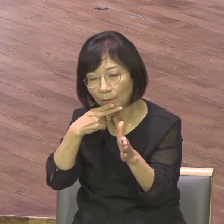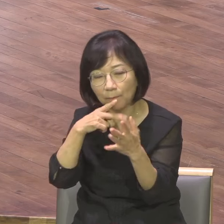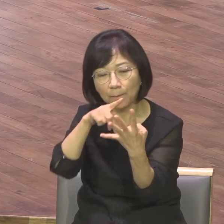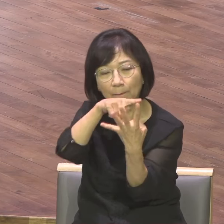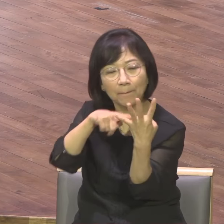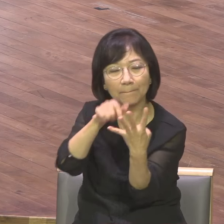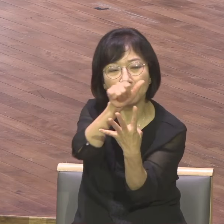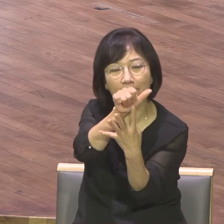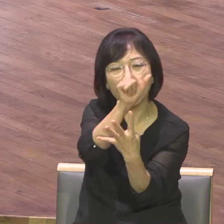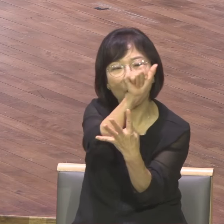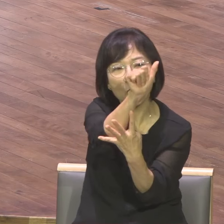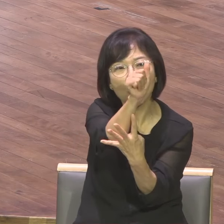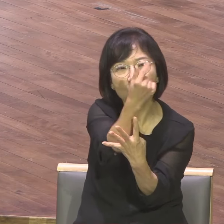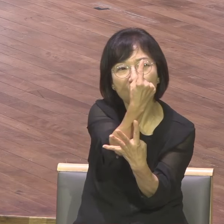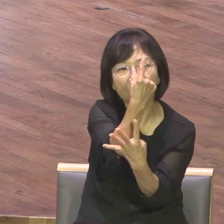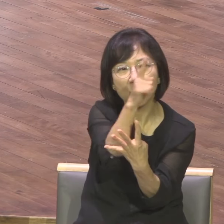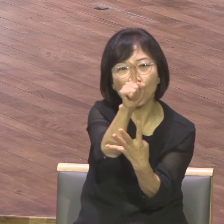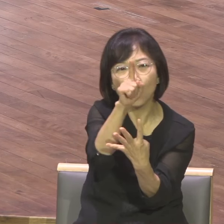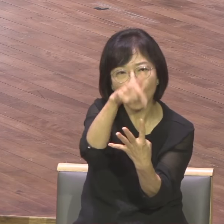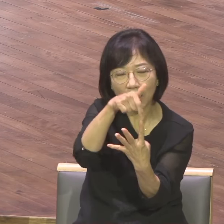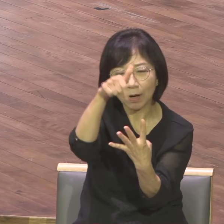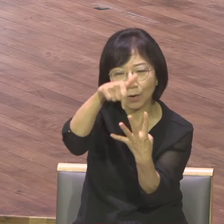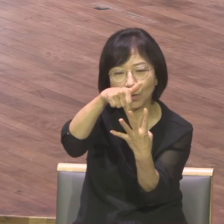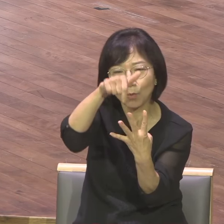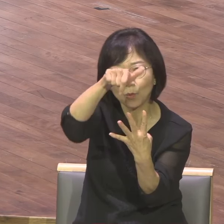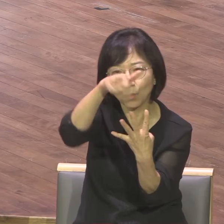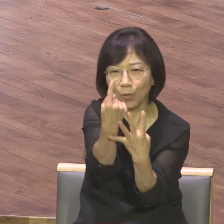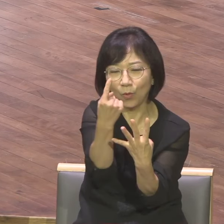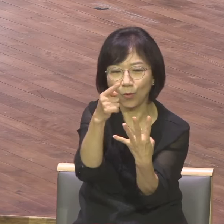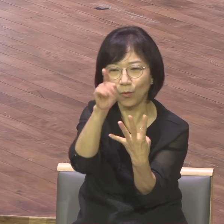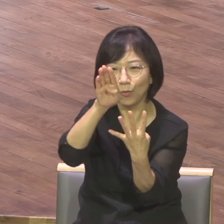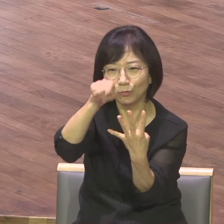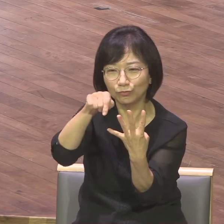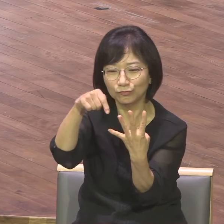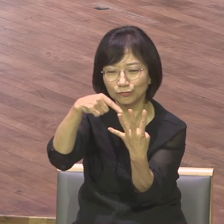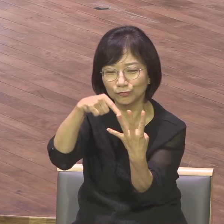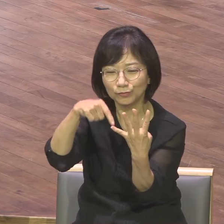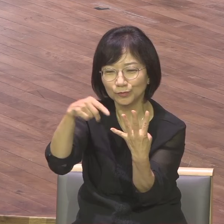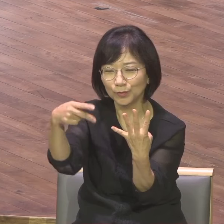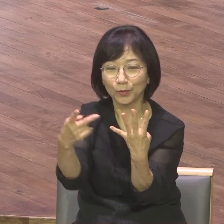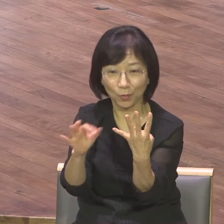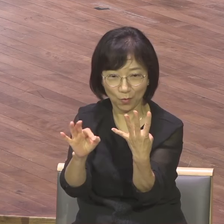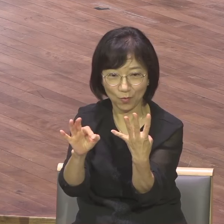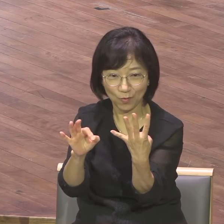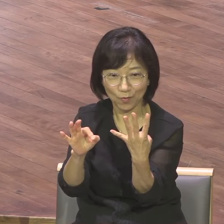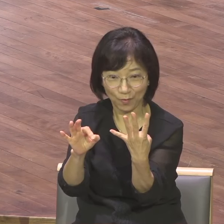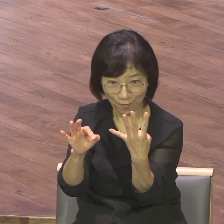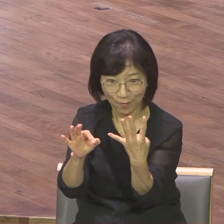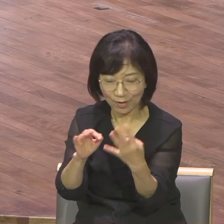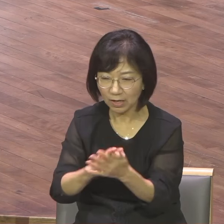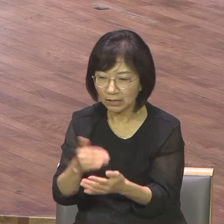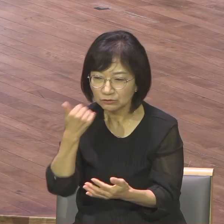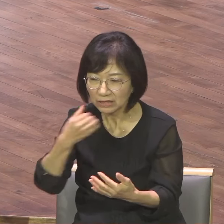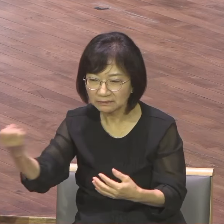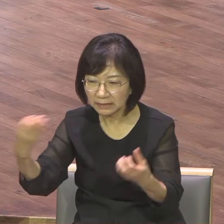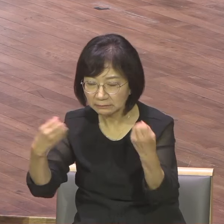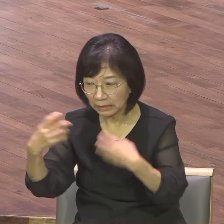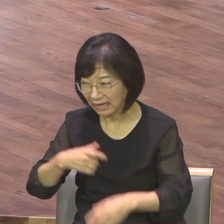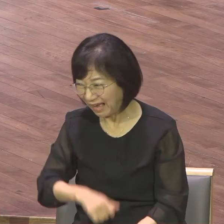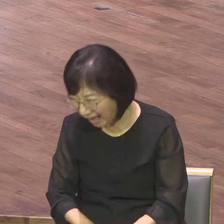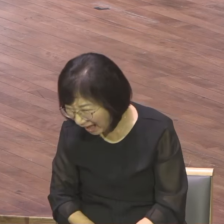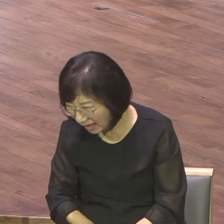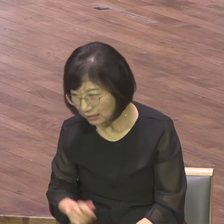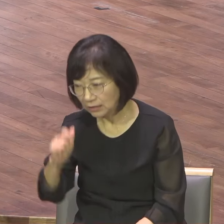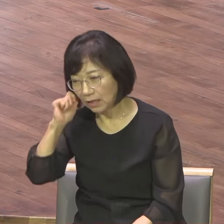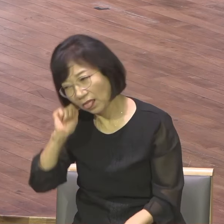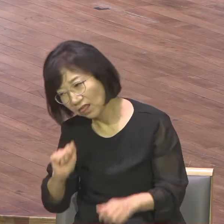대해서 확고부동해야 돼요. 누가 이 말을 한다고, 저 말을 한다고, 이런 말 들었다, 저런 말 들었다고, 왔다 갔다 흔들림.